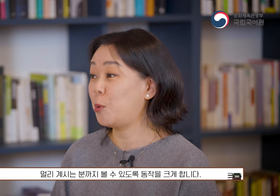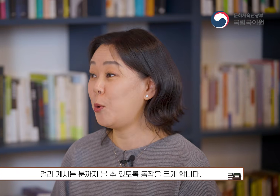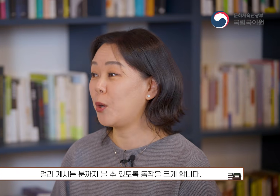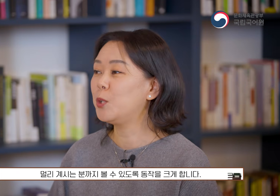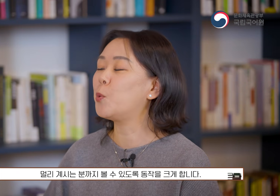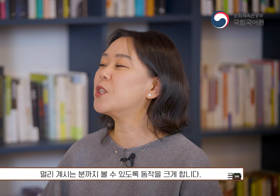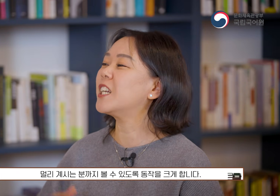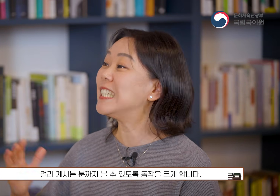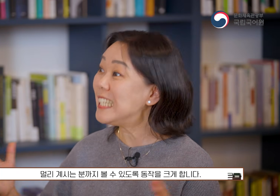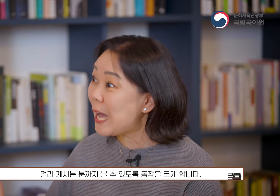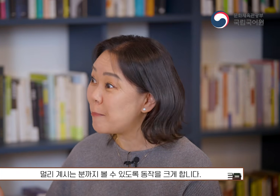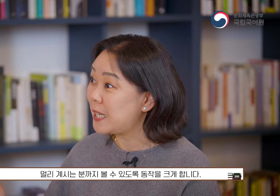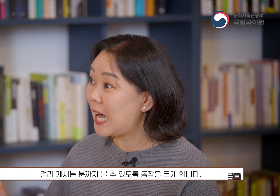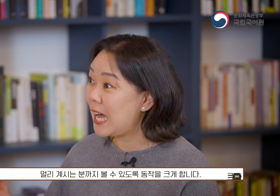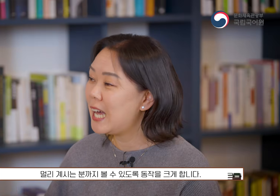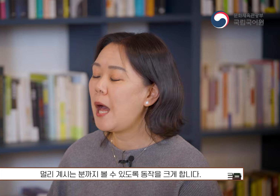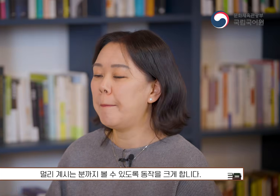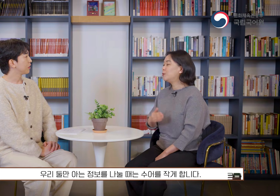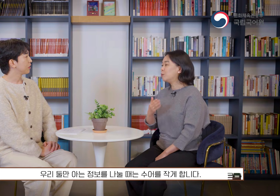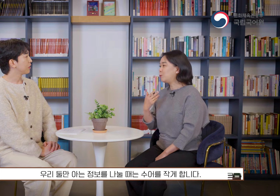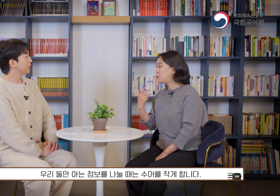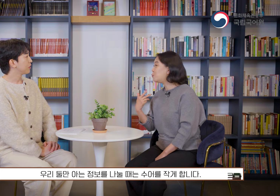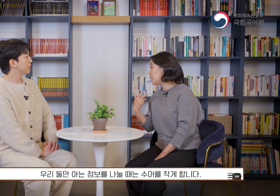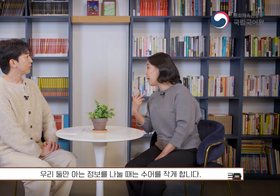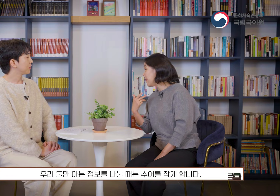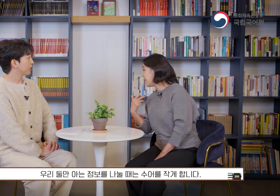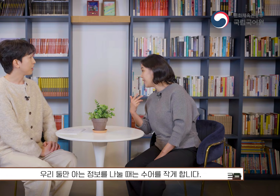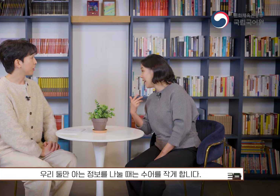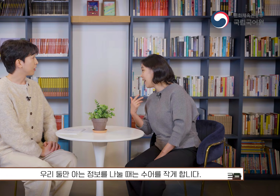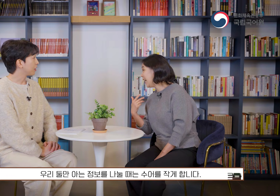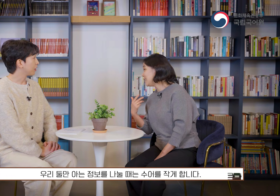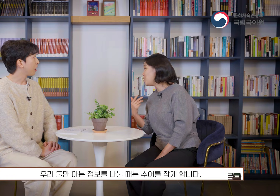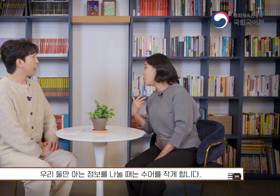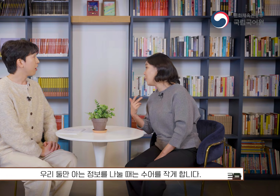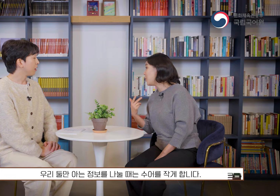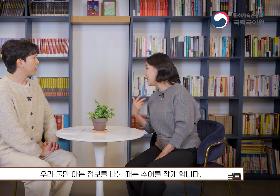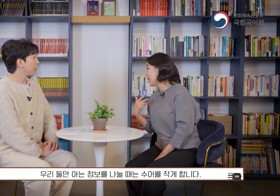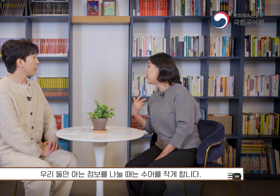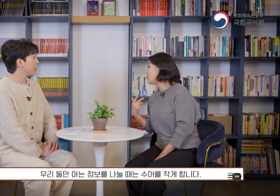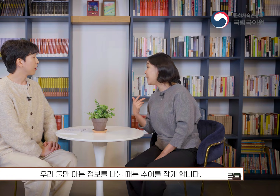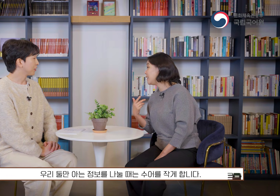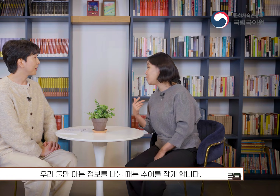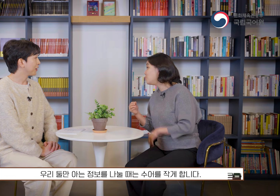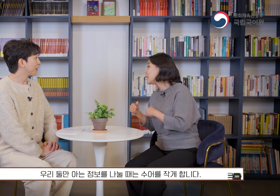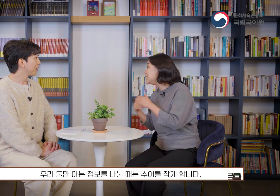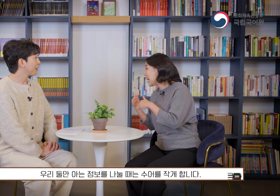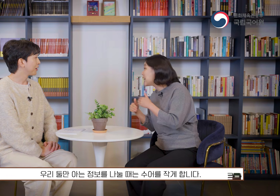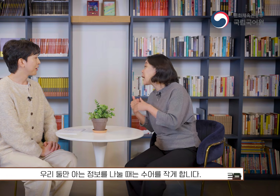있도록 동작을 크게 합니다. 네. 좀 우리 둘이만 아는 정보를 나눌 때는 수어를 작게